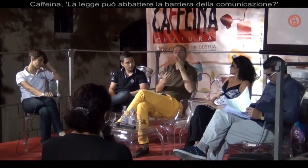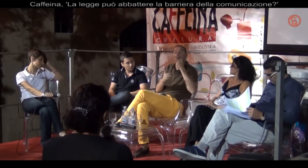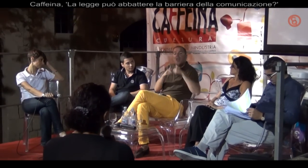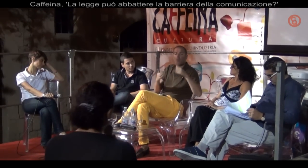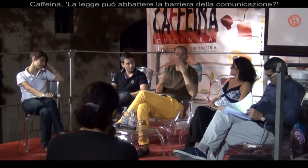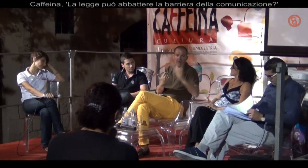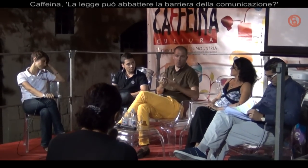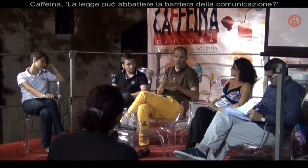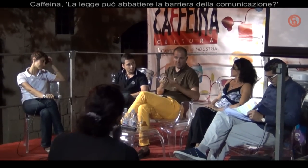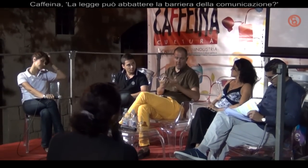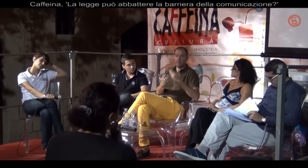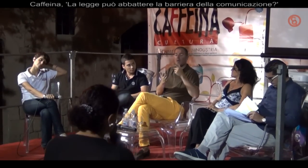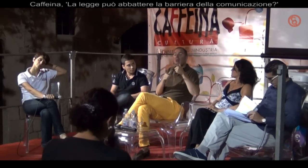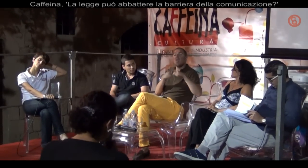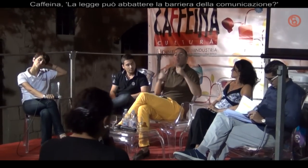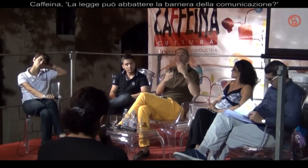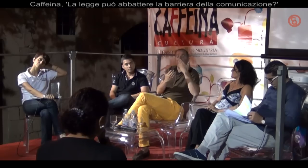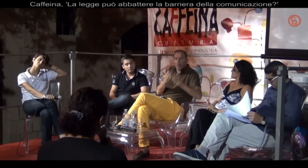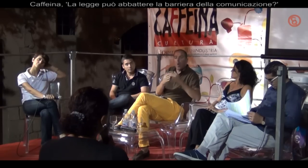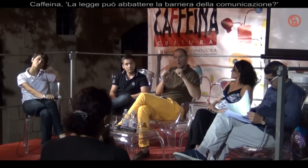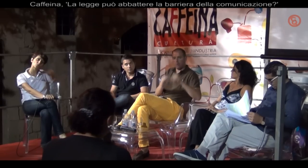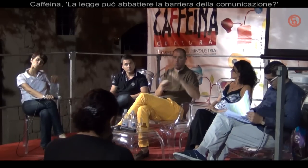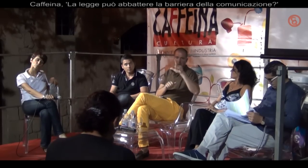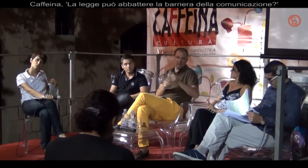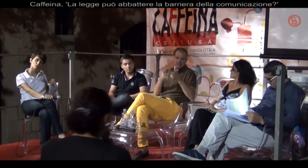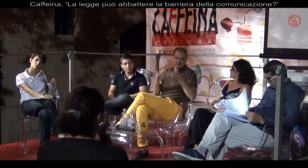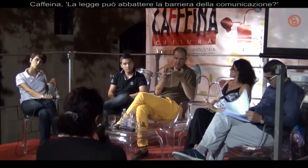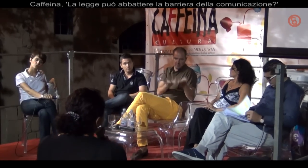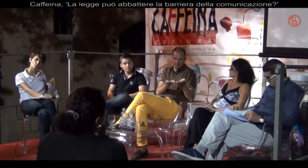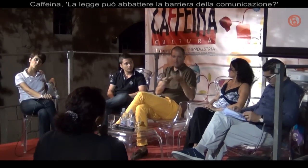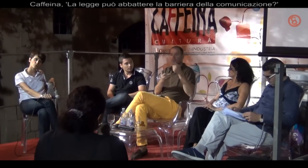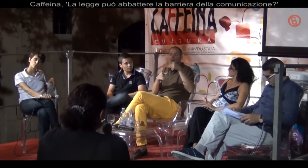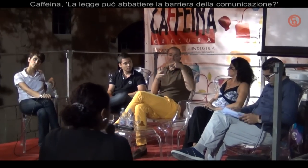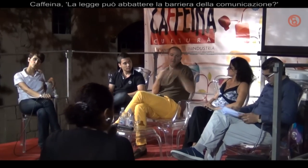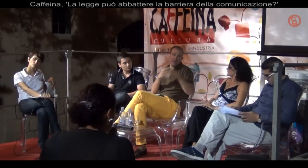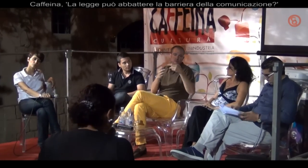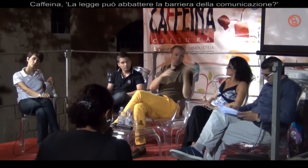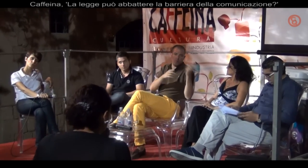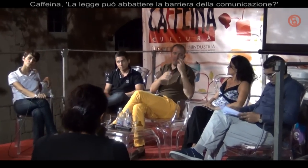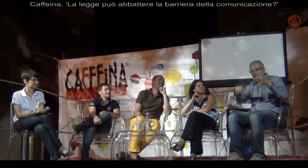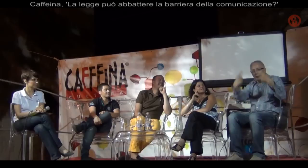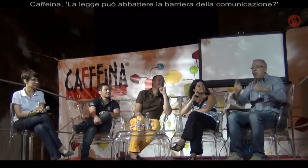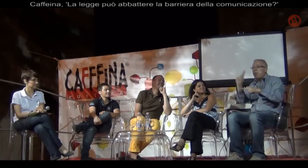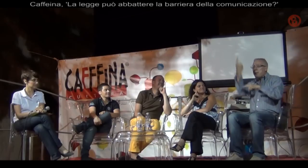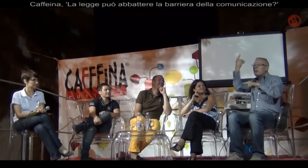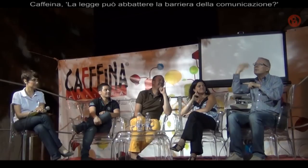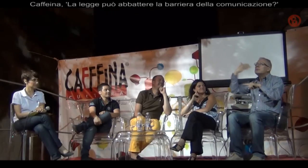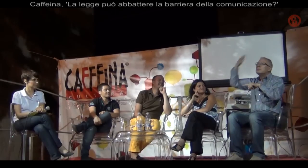i bambini hanno diritto di usare una lingua adeguata e la lingua adeguata può essere la LIS. Devo ringraziare gli organizzatori